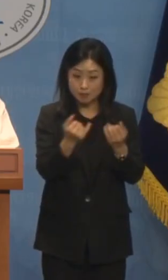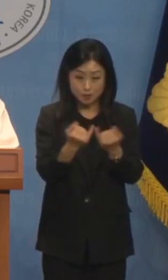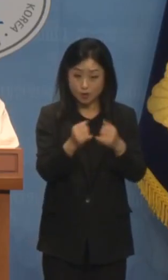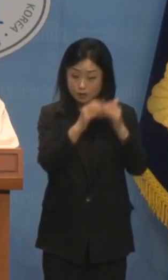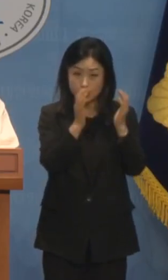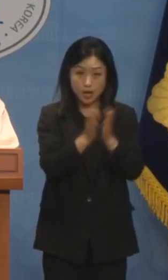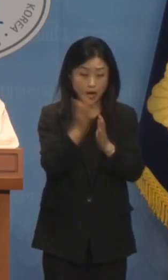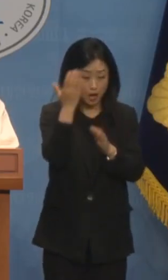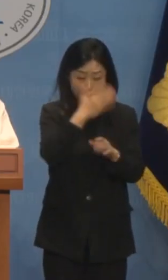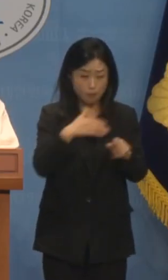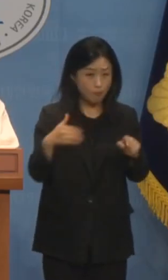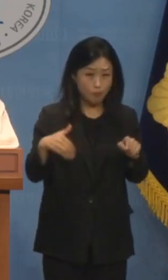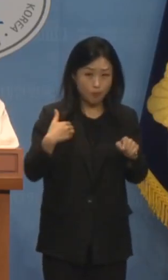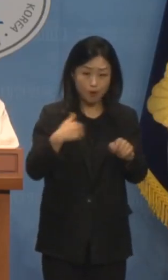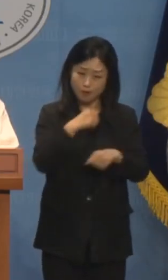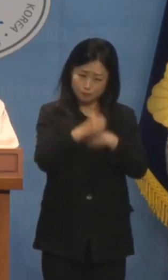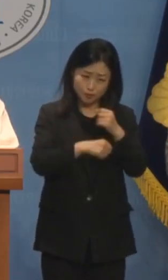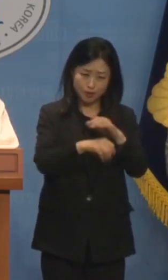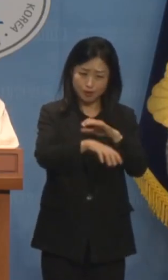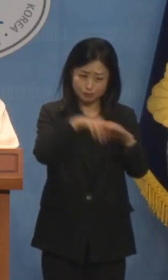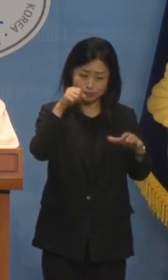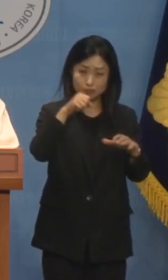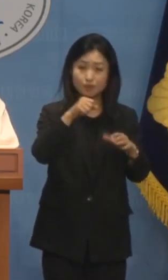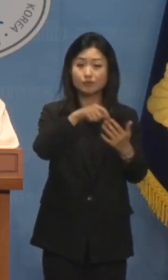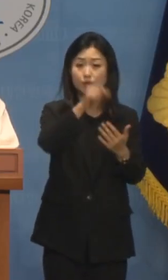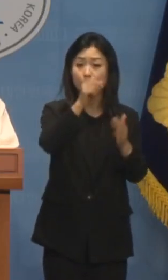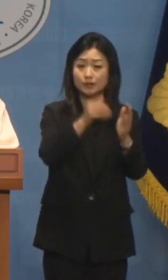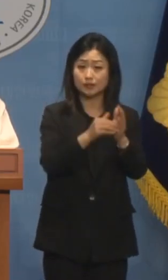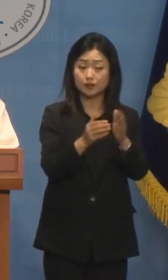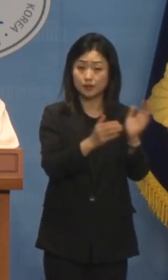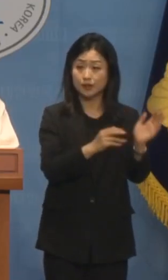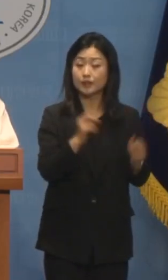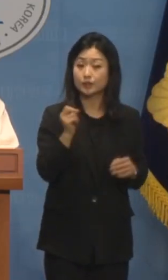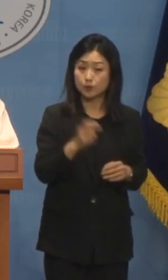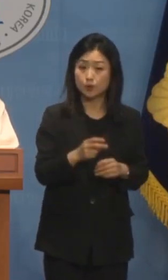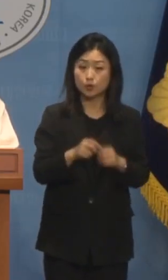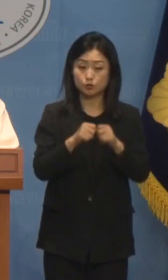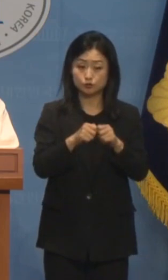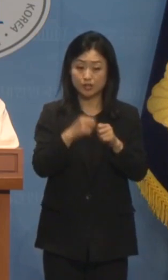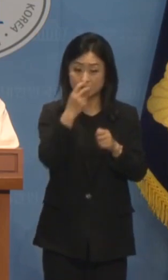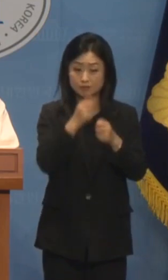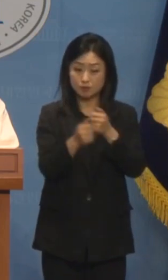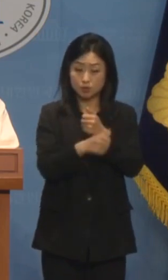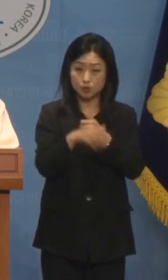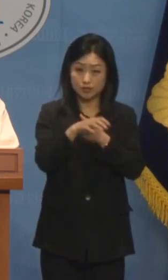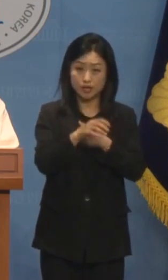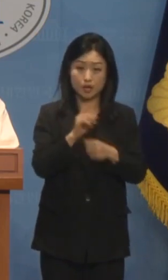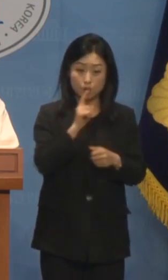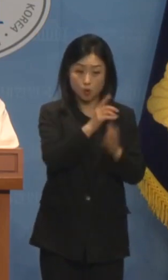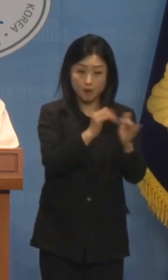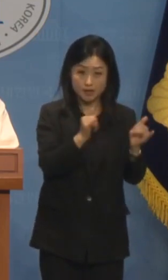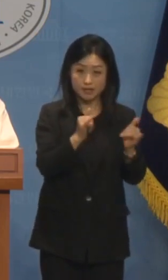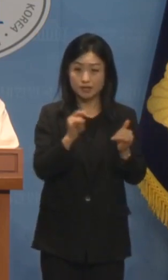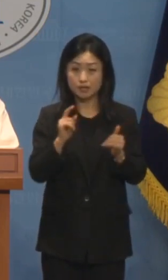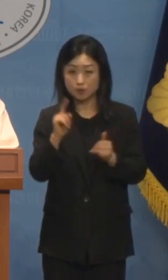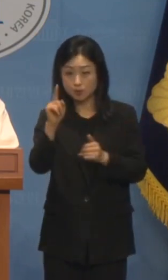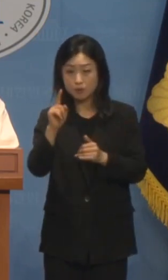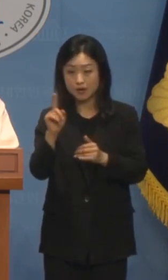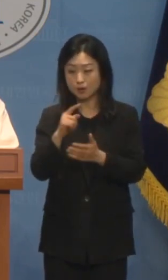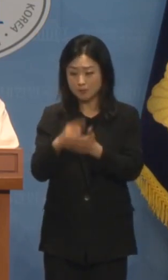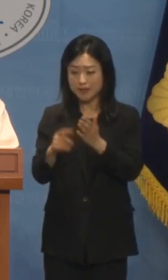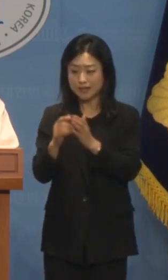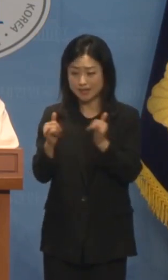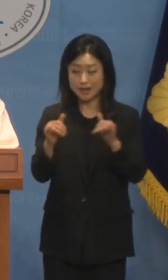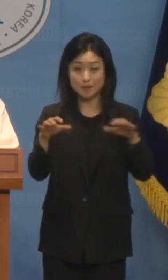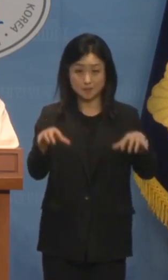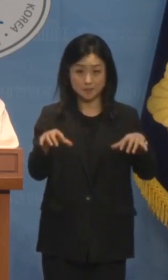없는 깜깜이 선발이었다. 둘째, 수사심의를 하려면 고발인과 피고발인 양쪽 의견을 다 듣고